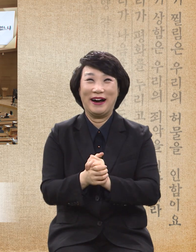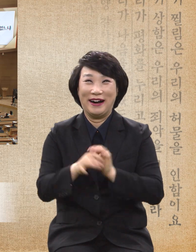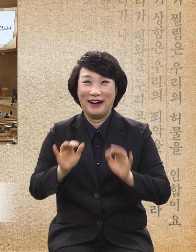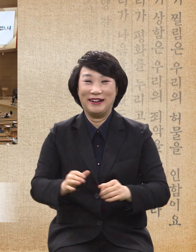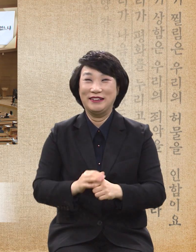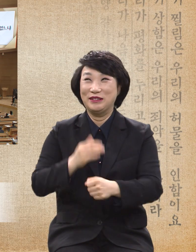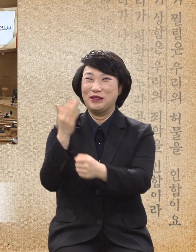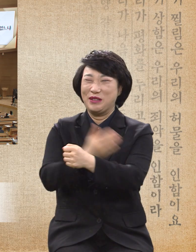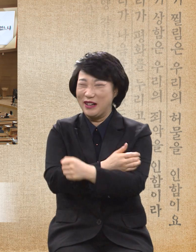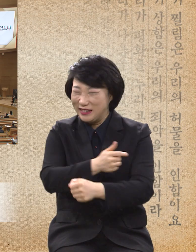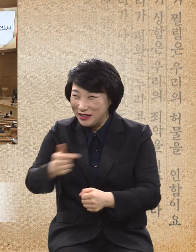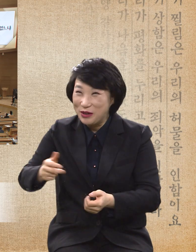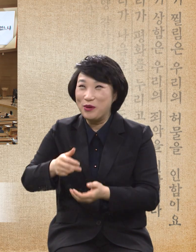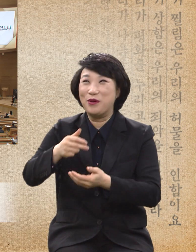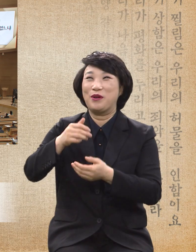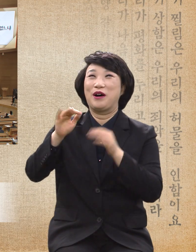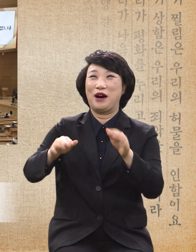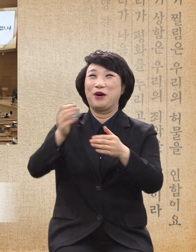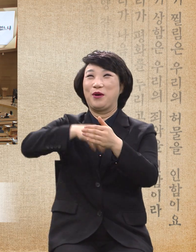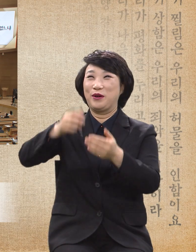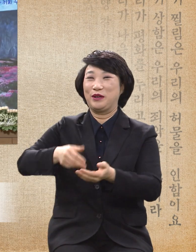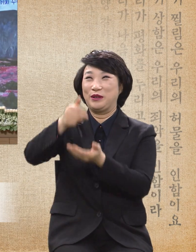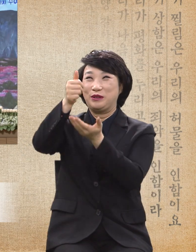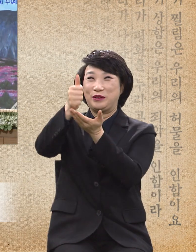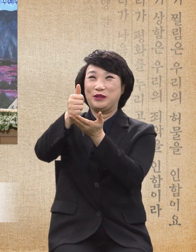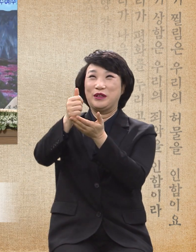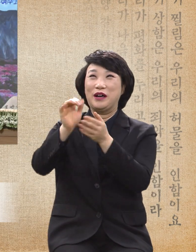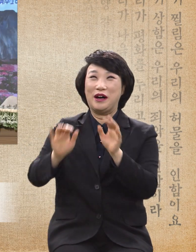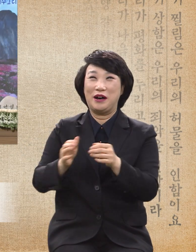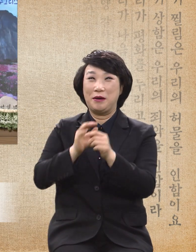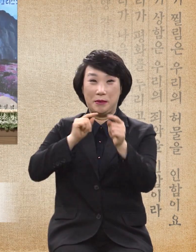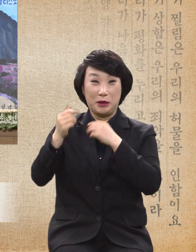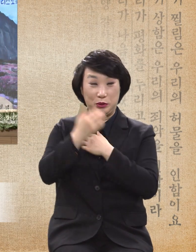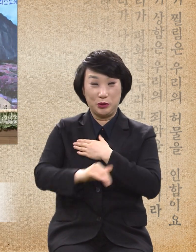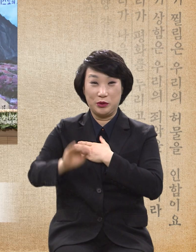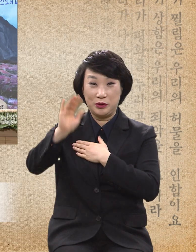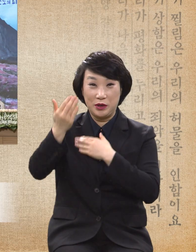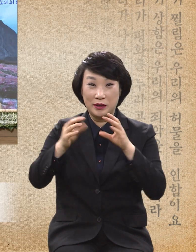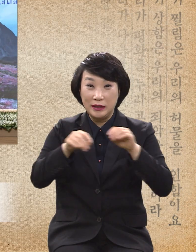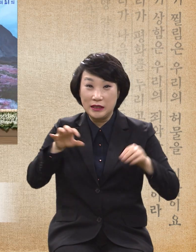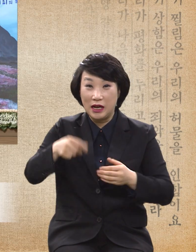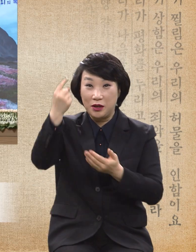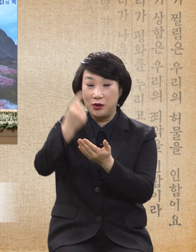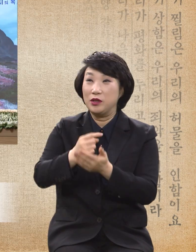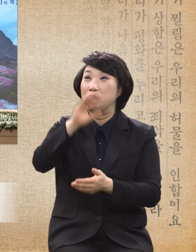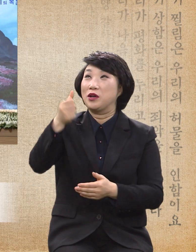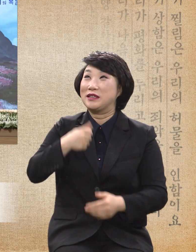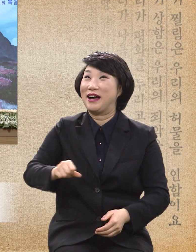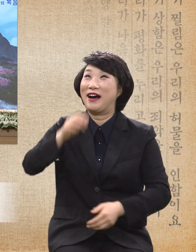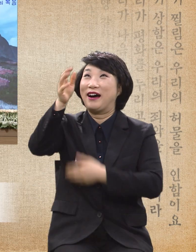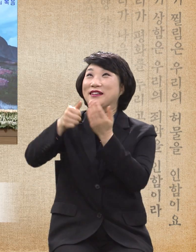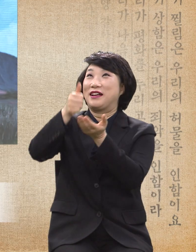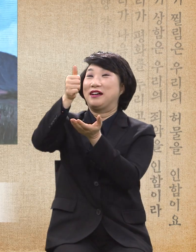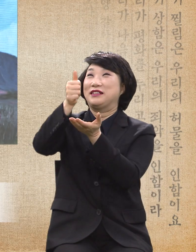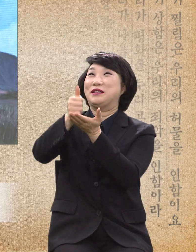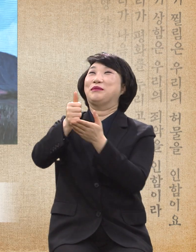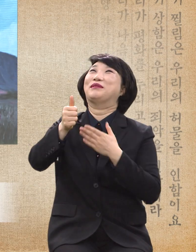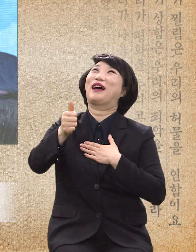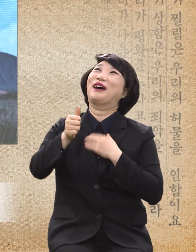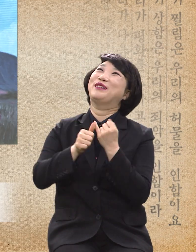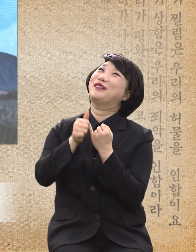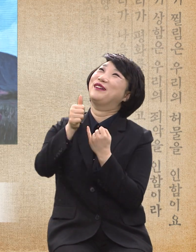엄청난 능력 있는 권세자, 절대자, 말씀이 육신이 이 땅에 오신 성자 하나님이